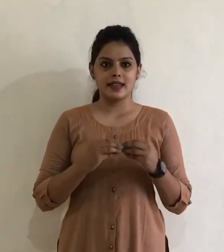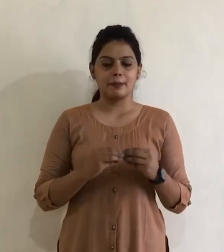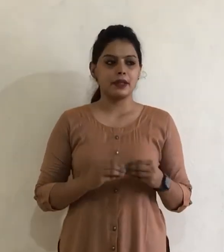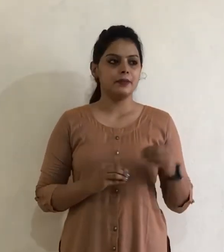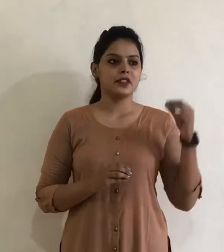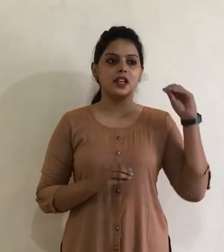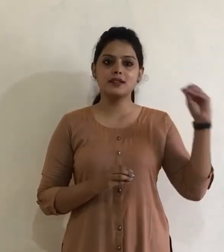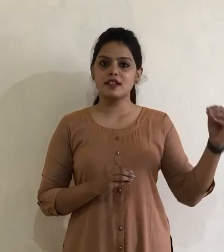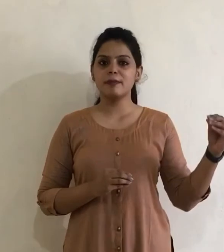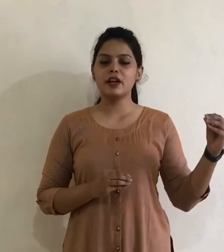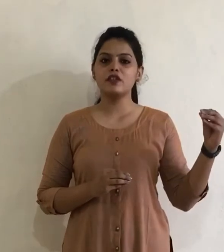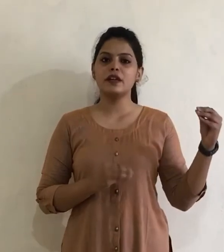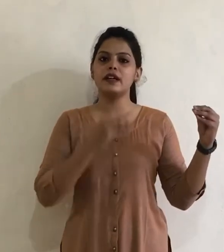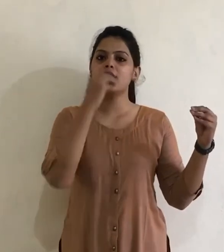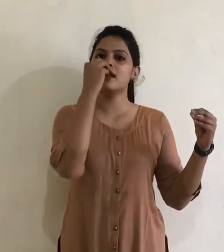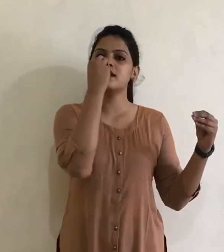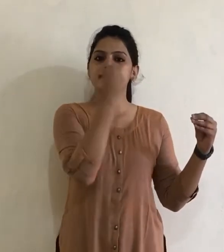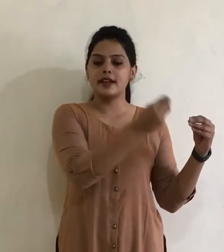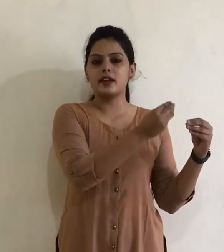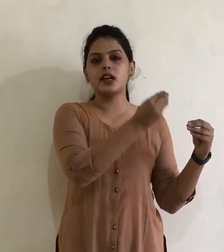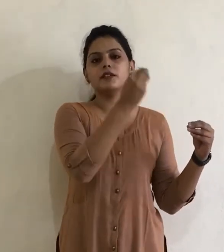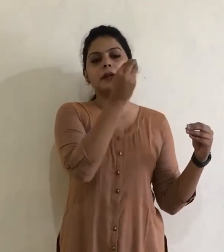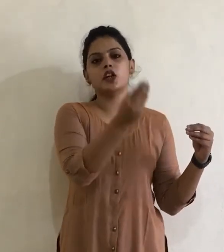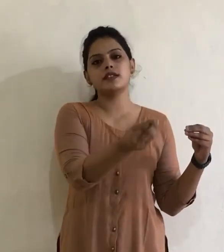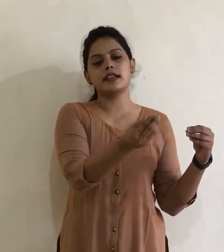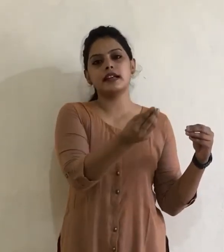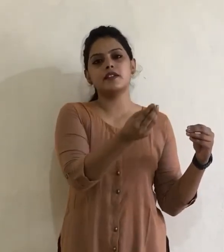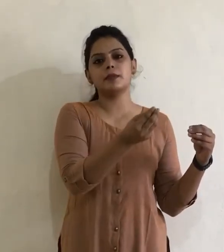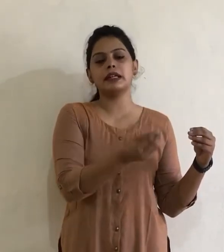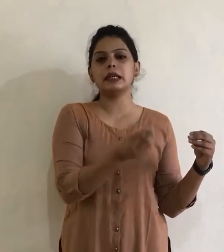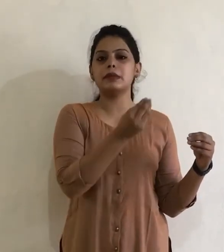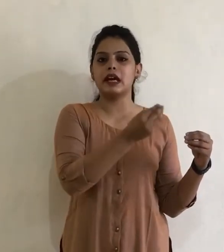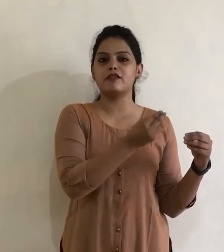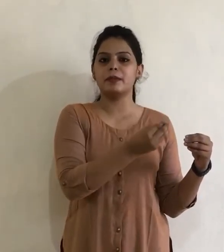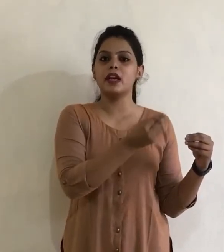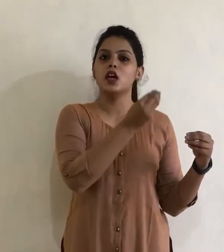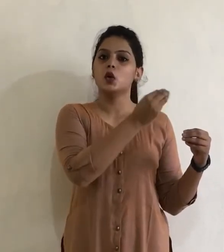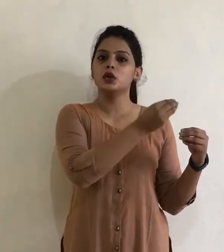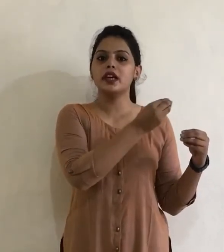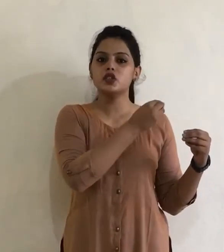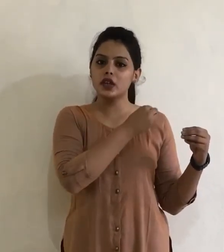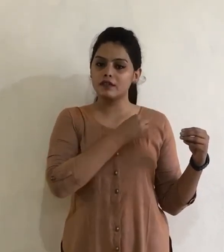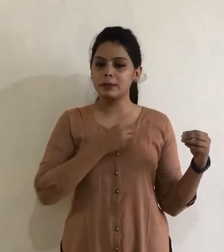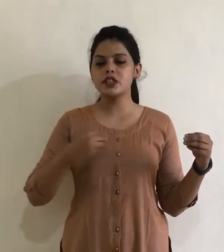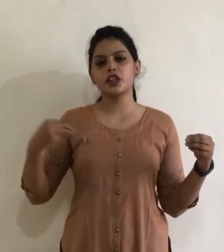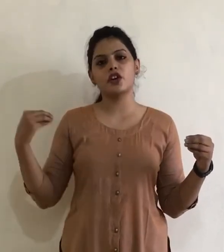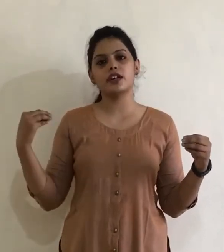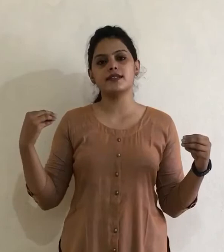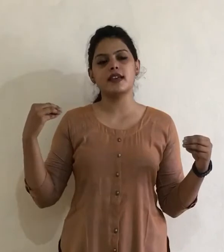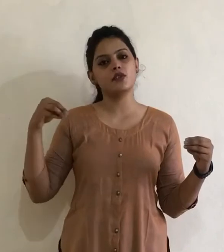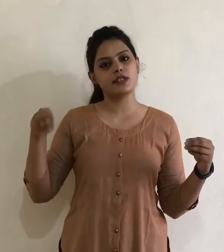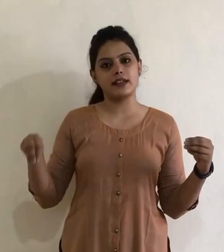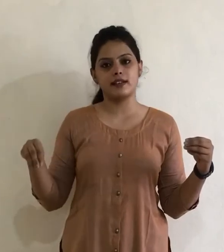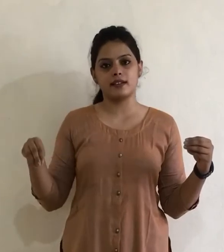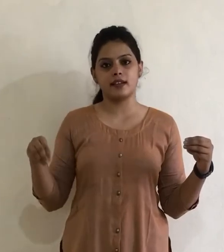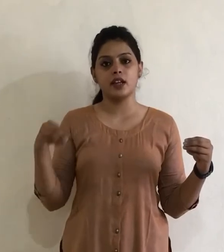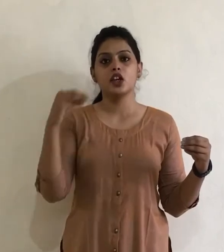example, Reserve Bank of India central government और state government के behalf पे उनके जो government securities हैं वो sell करते हैं.